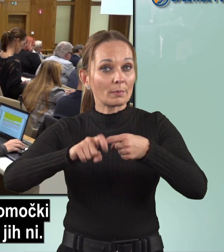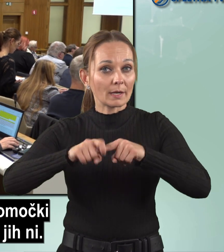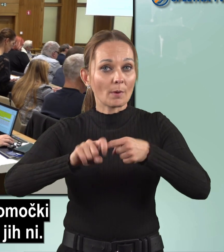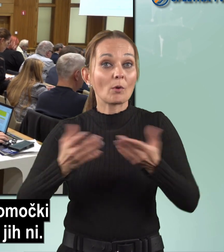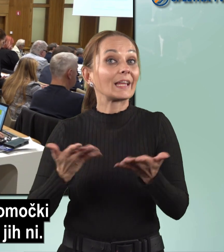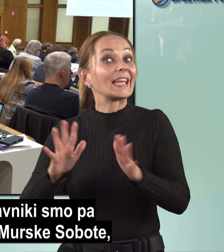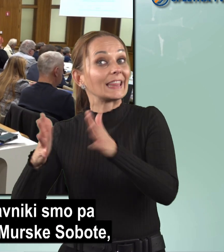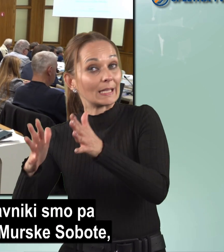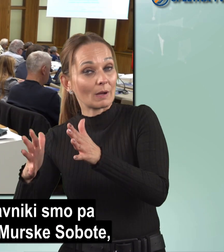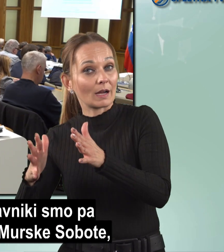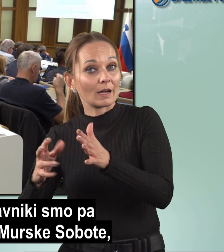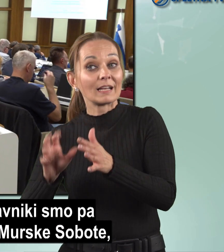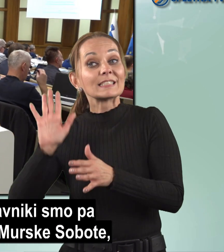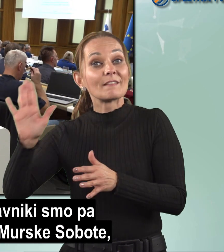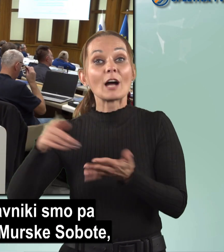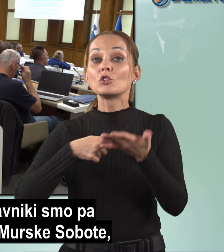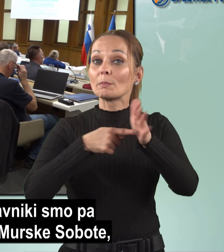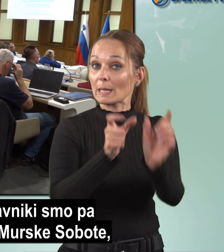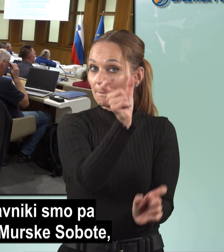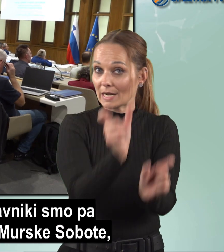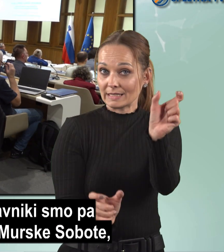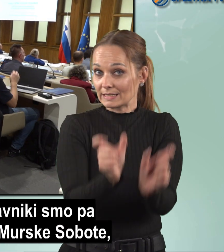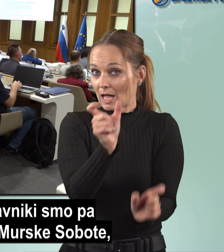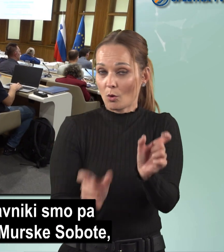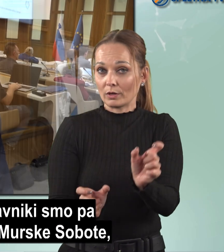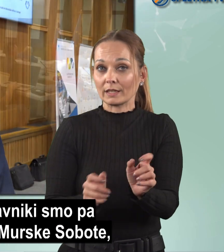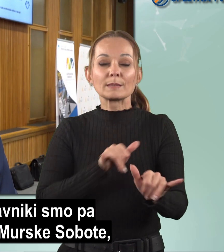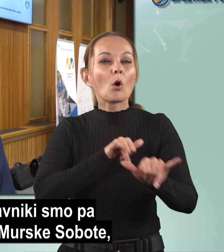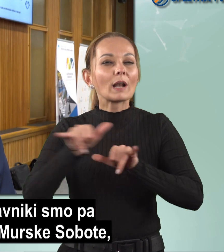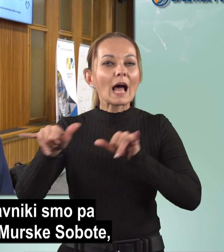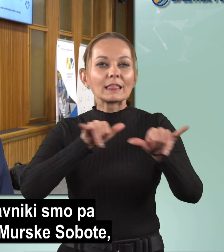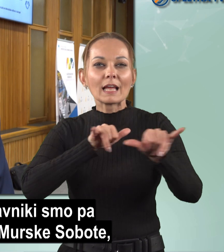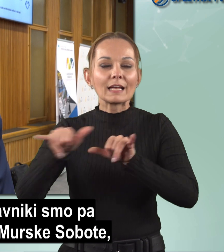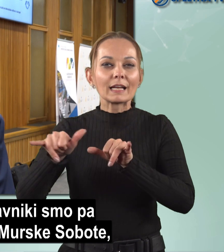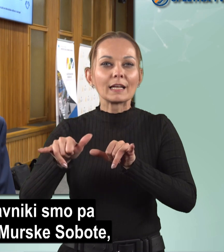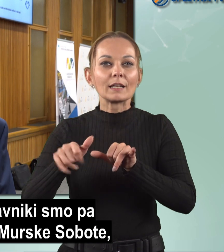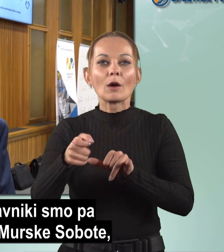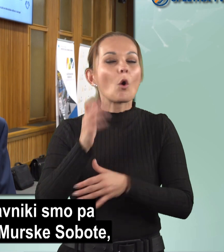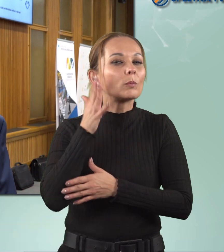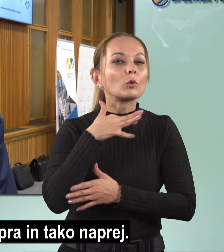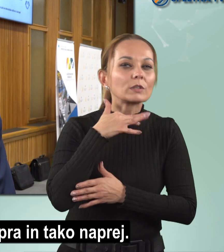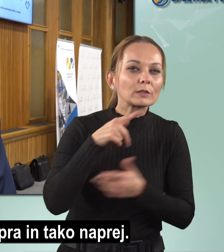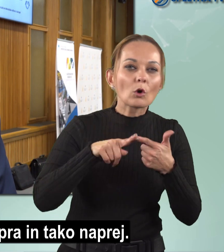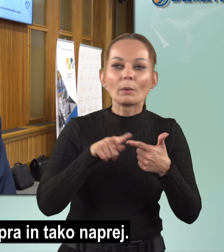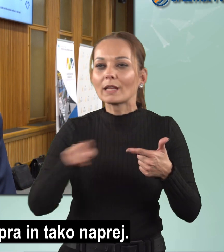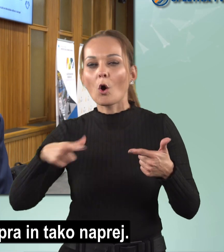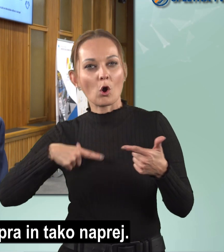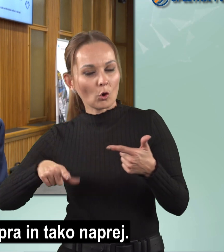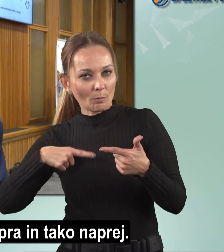kje jih ni. Z vašimi predstavniki smo pa na terenu, tako od Murske Sobote,